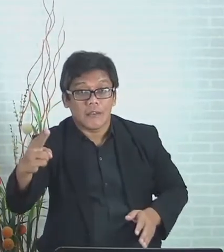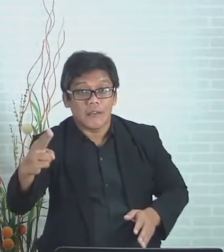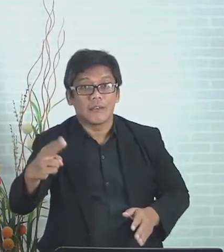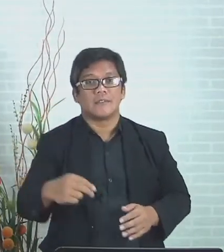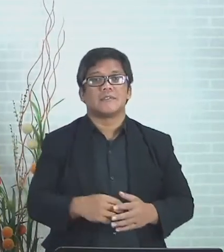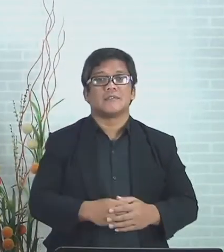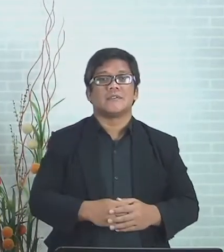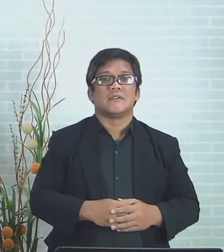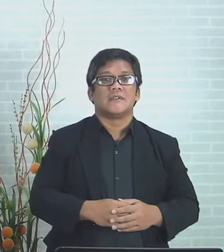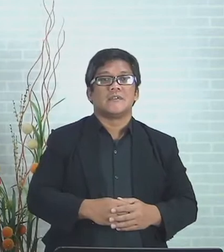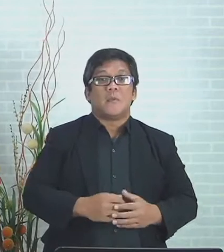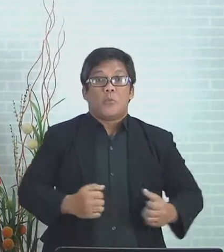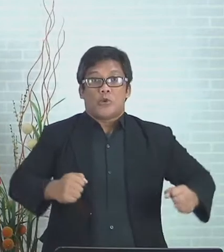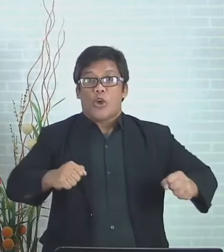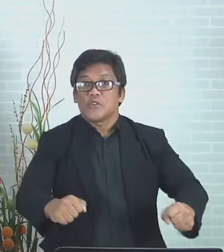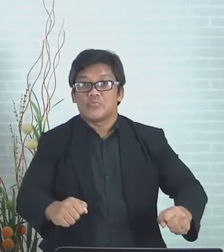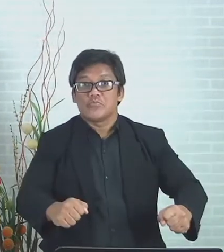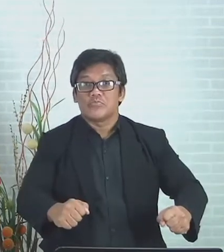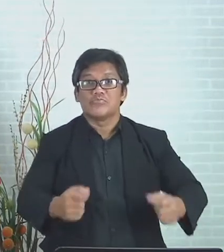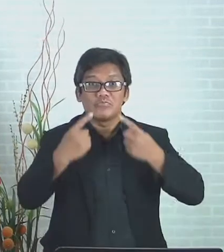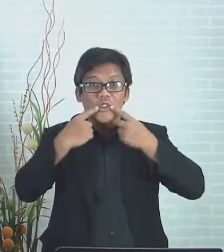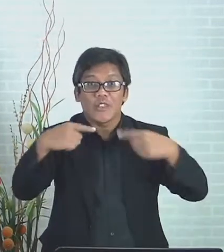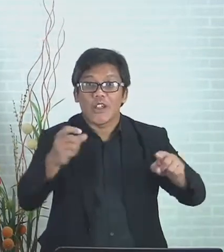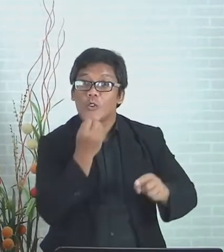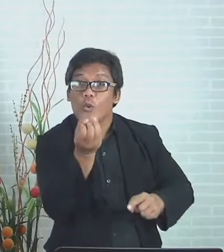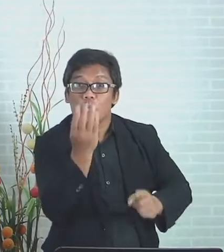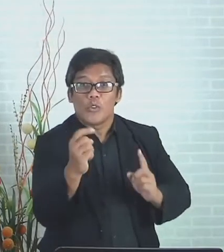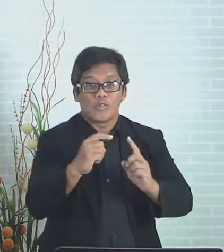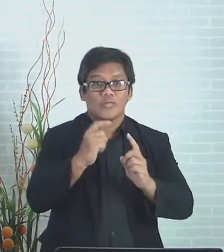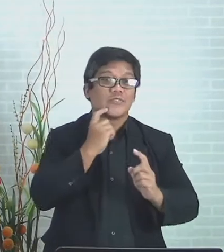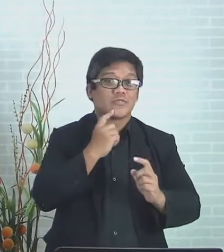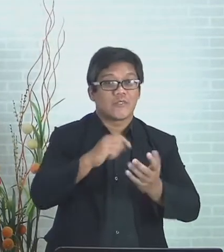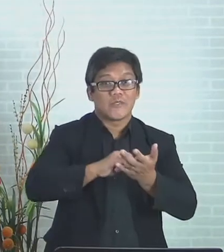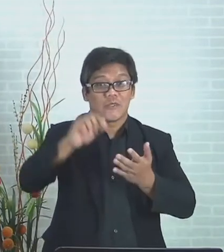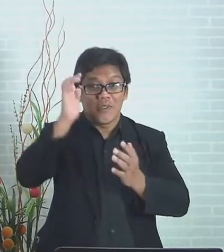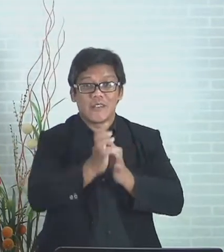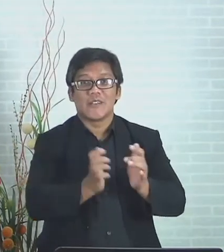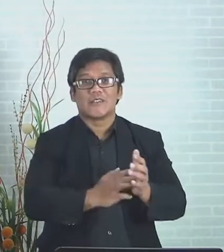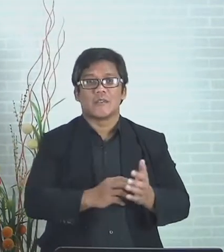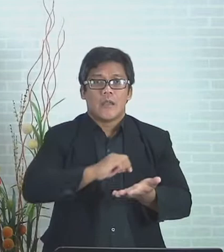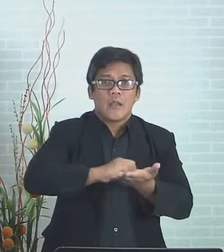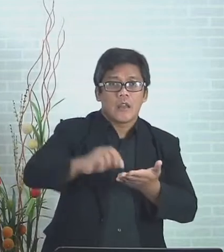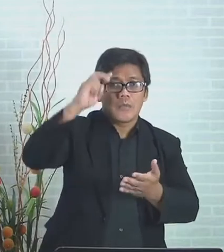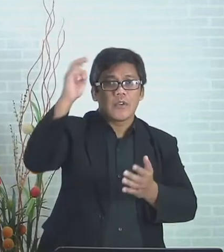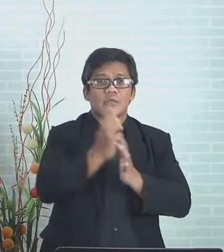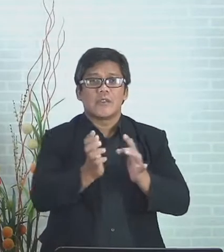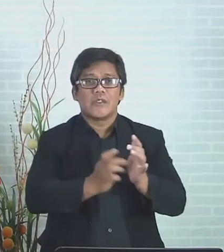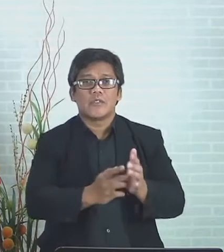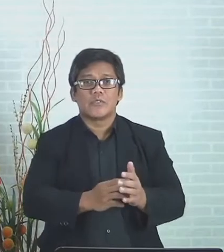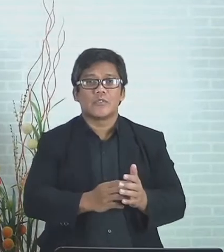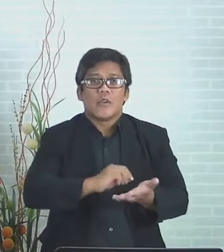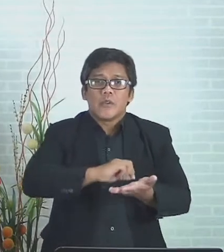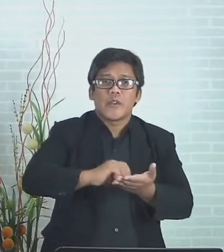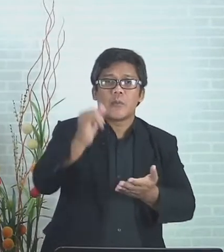seseorang ia berani deklarasikan nama YouTube dan kita tahu bahwa nama Tuhan Yesus adalah nama